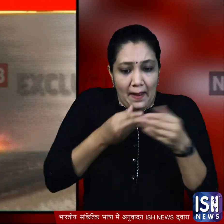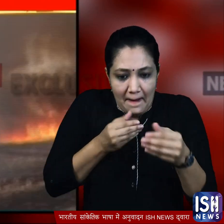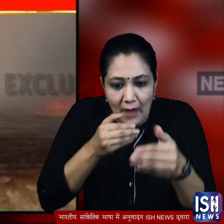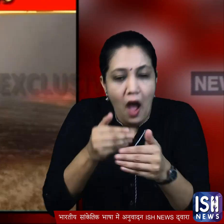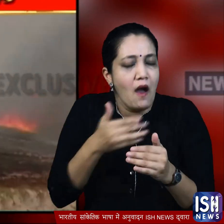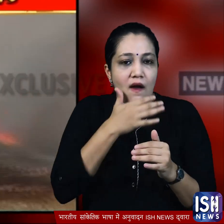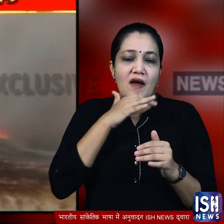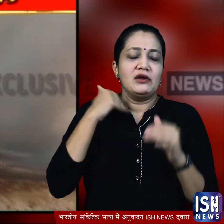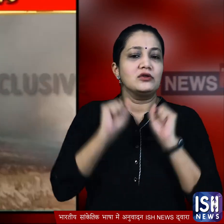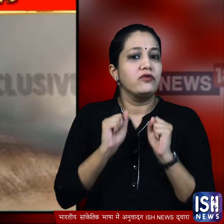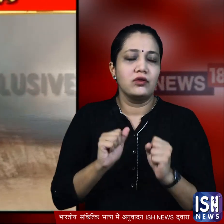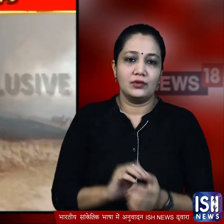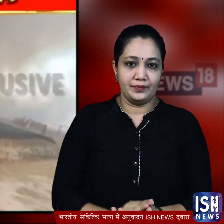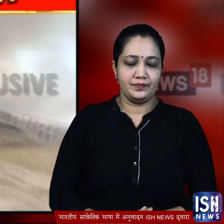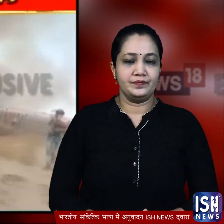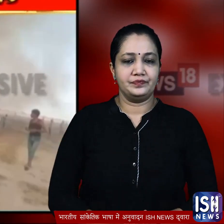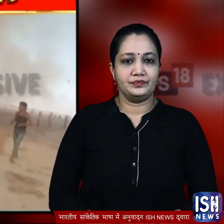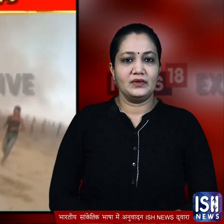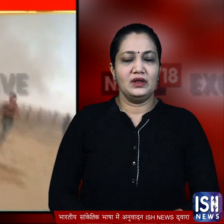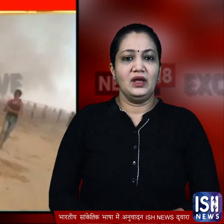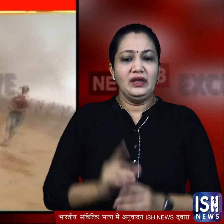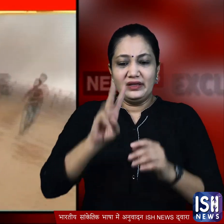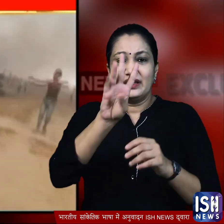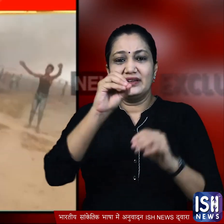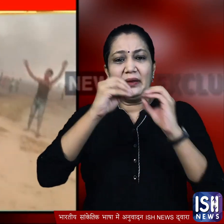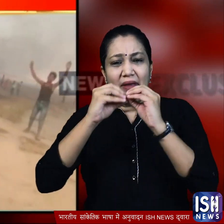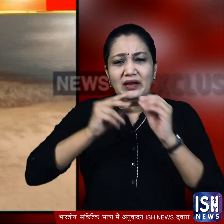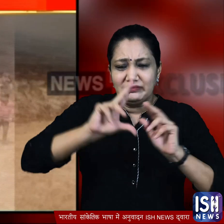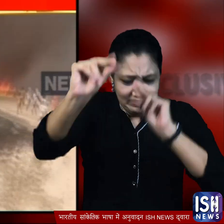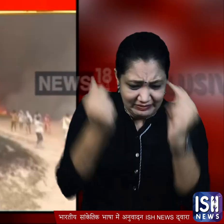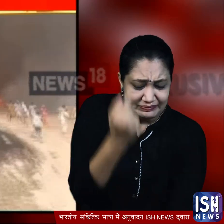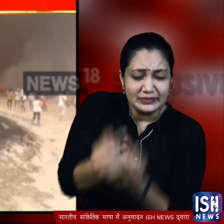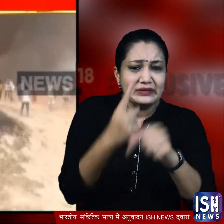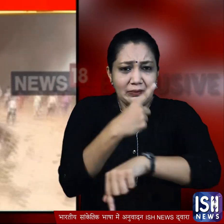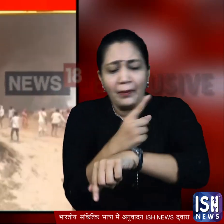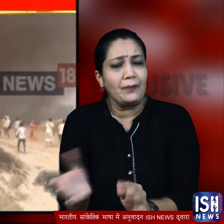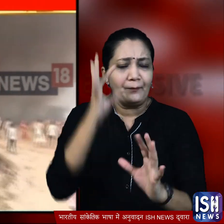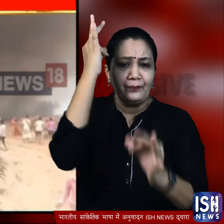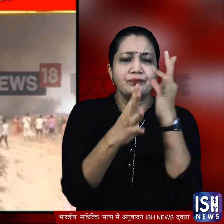जुटा पाया। करीब 30 बीघा में तैयार हो चुकी फसल चंद सेकंड्स में राख हो गई।